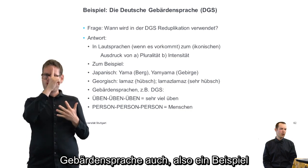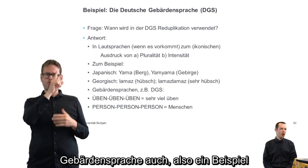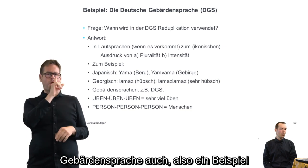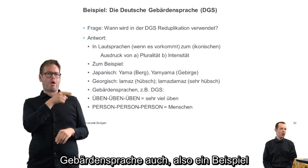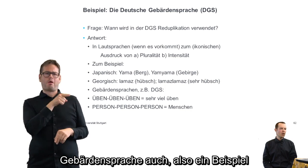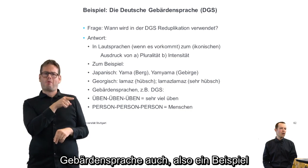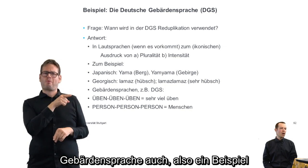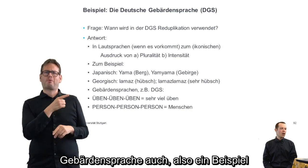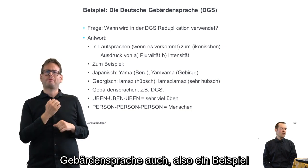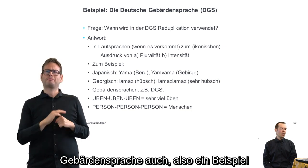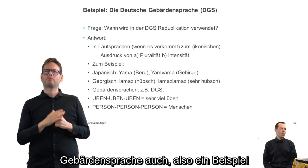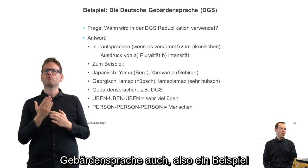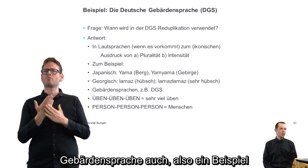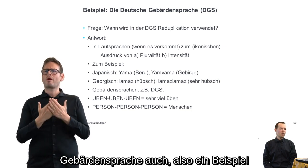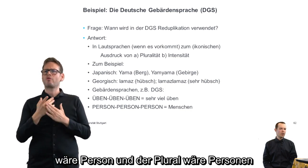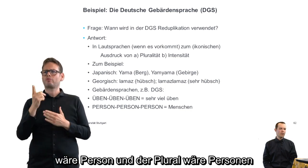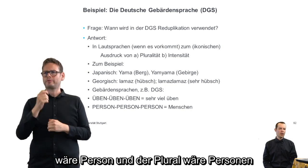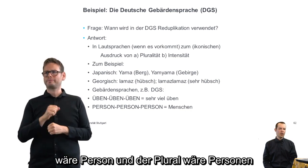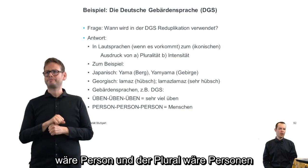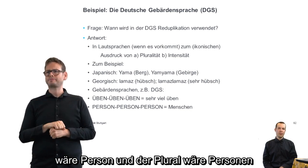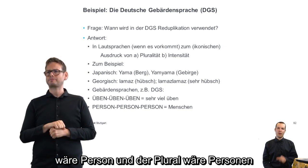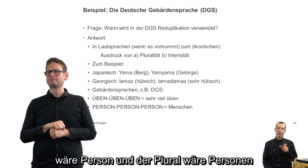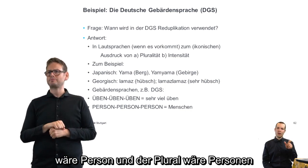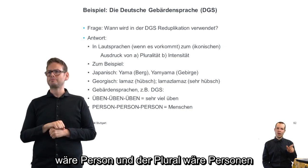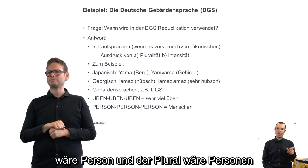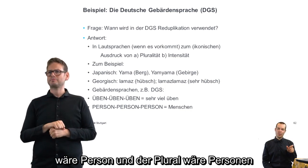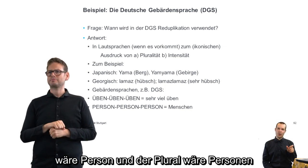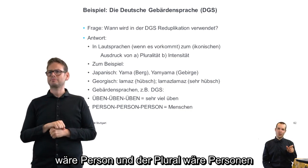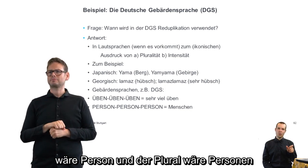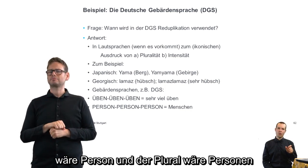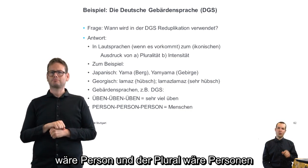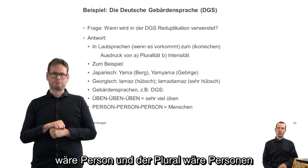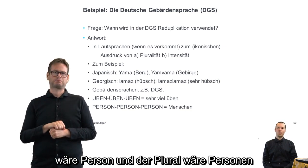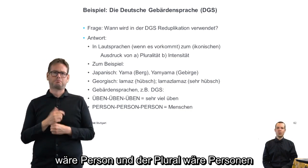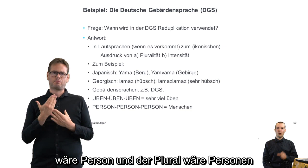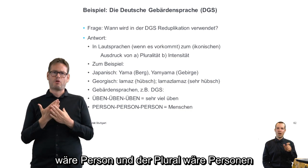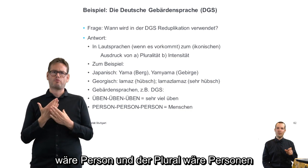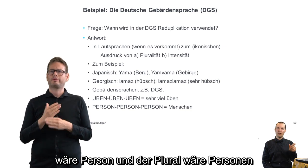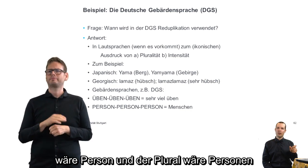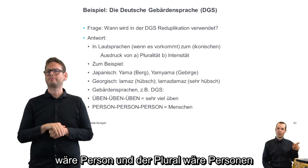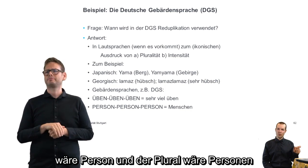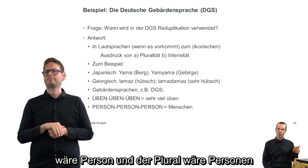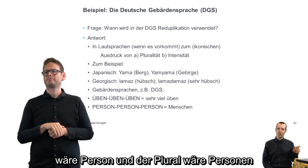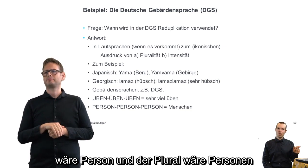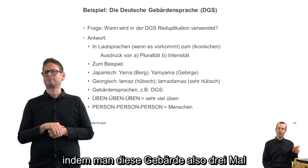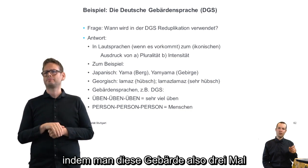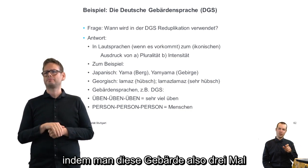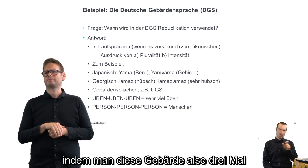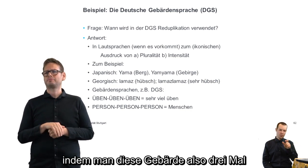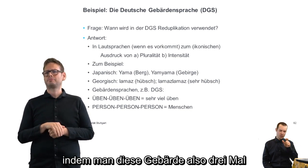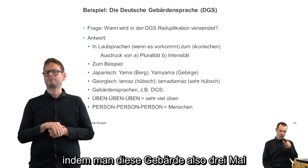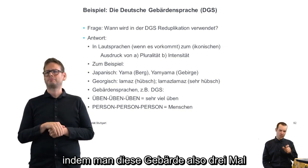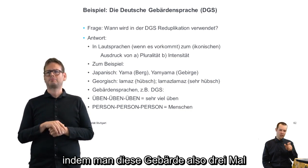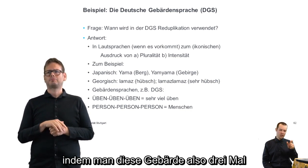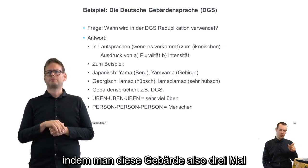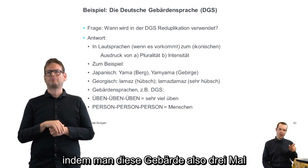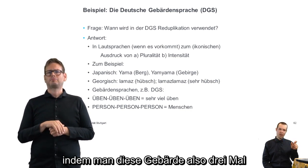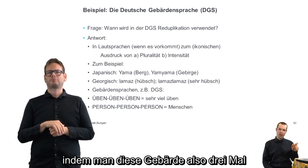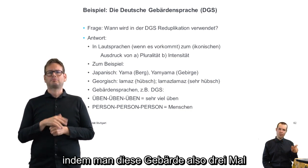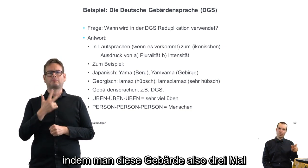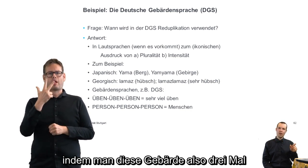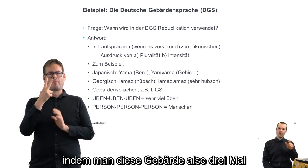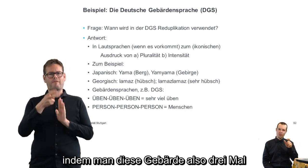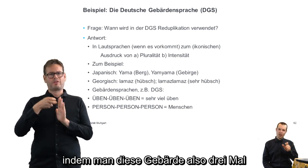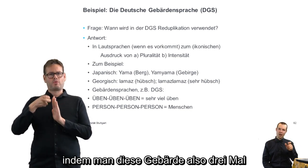Gebärdensprache auch also ein Beispiel wäre Person und der Plural wäre Personen indem man diese